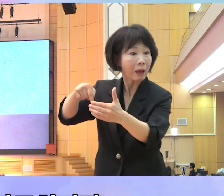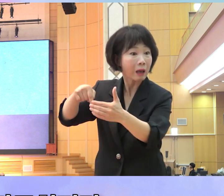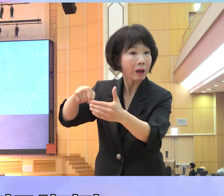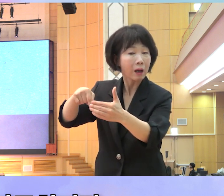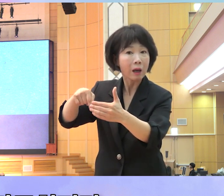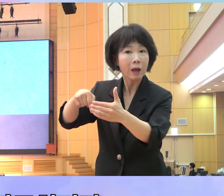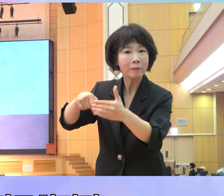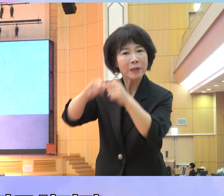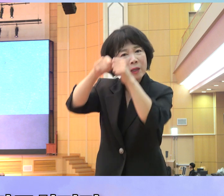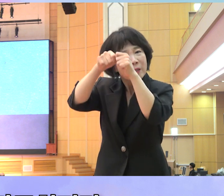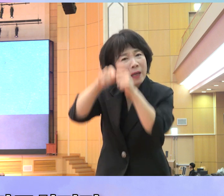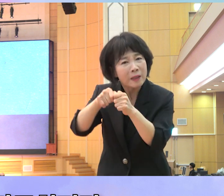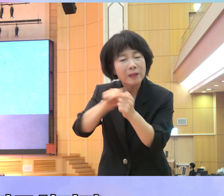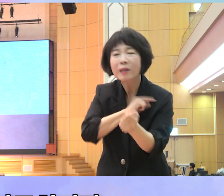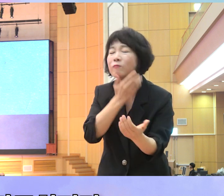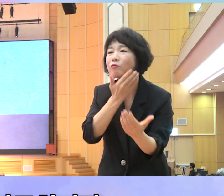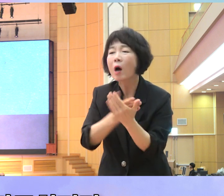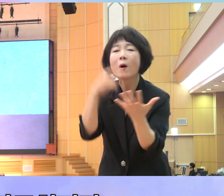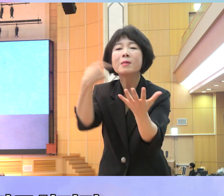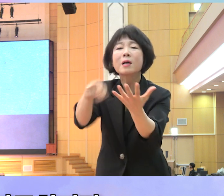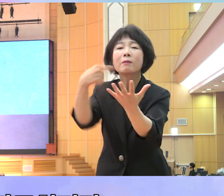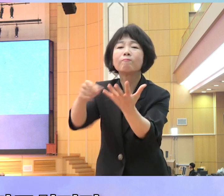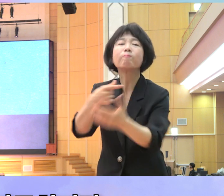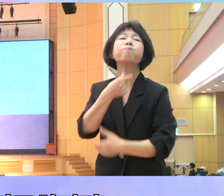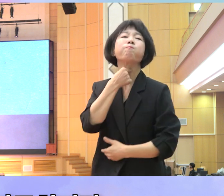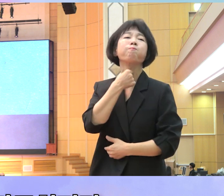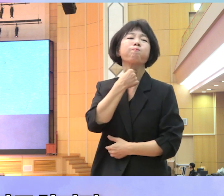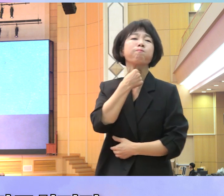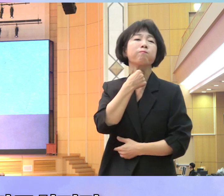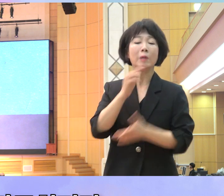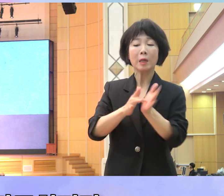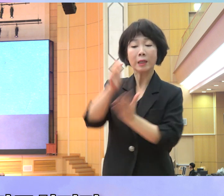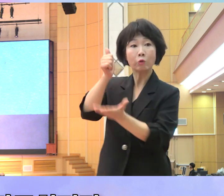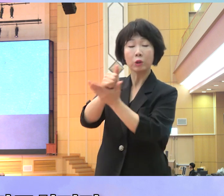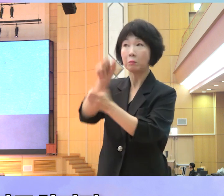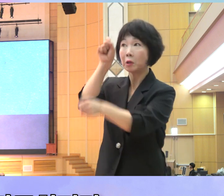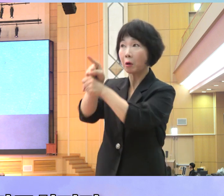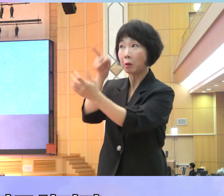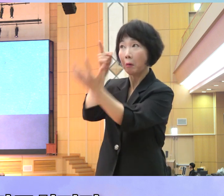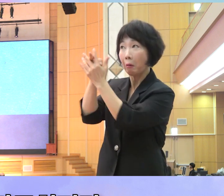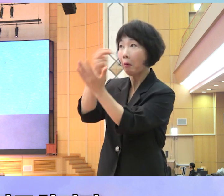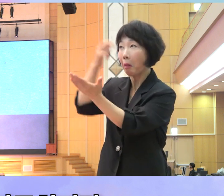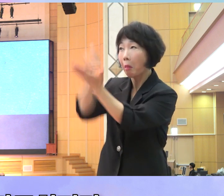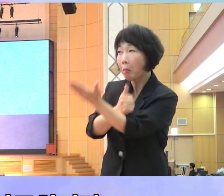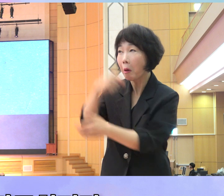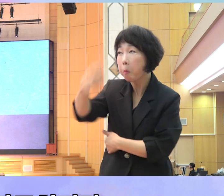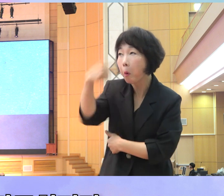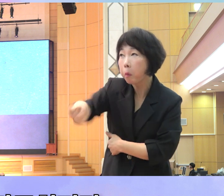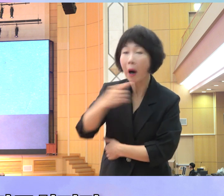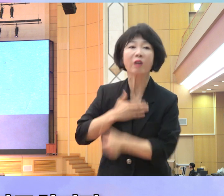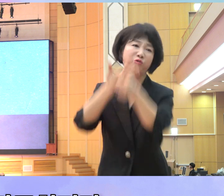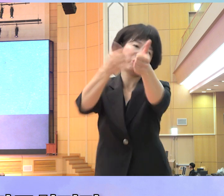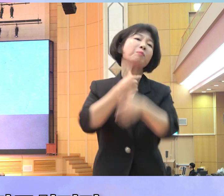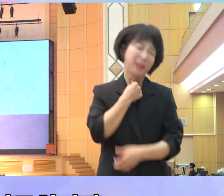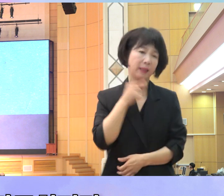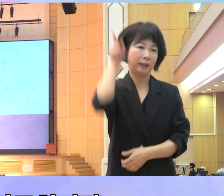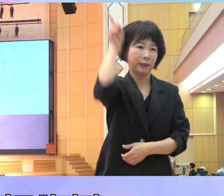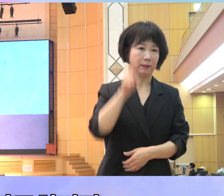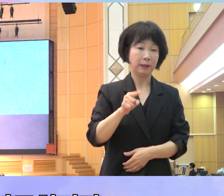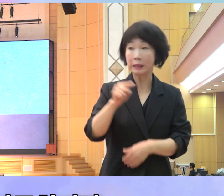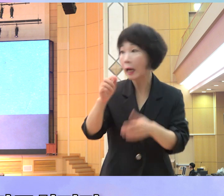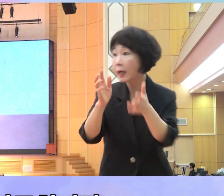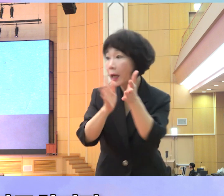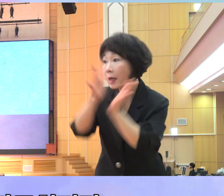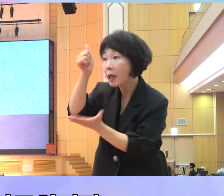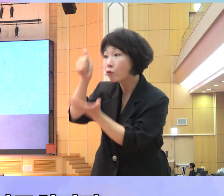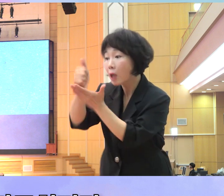우리에게 무엇을 가르치고 계신가? 예수님의 성품은 어떠했는가? 첫 번째로